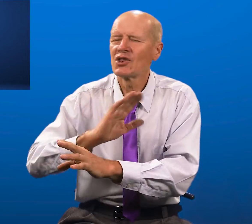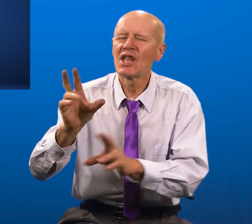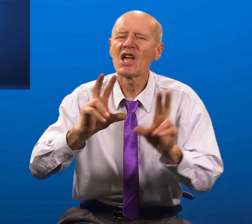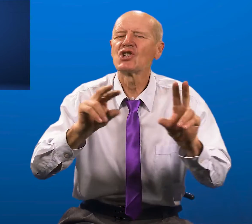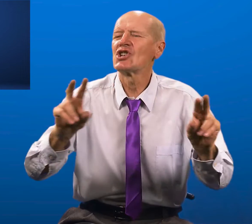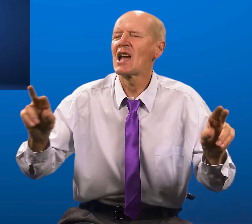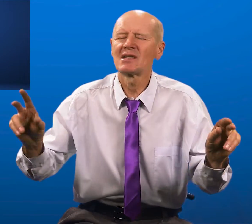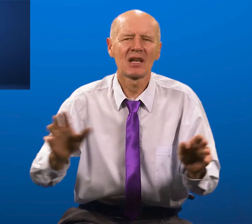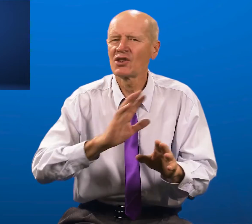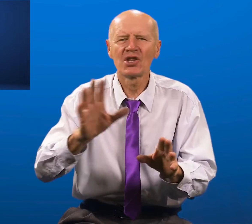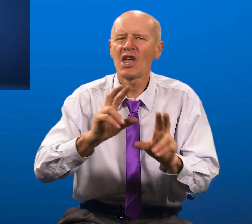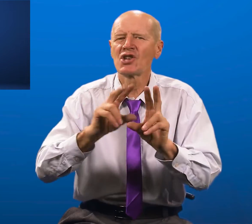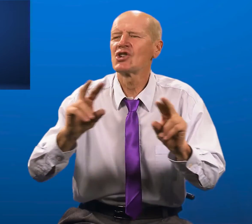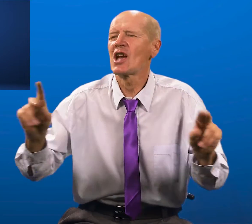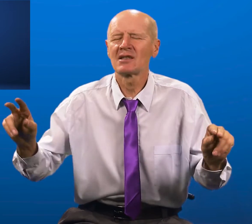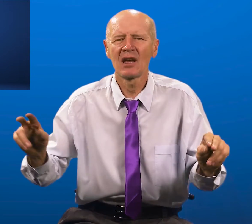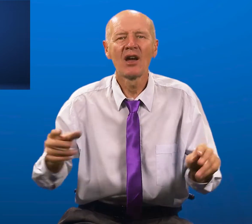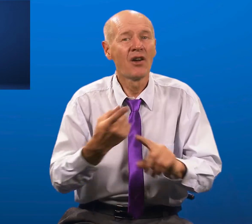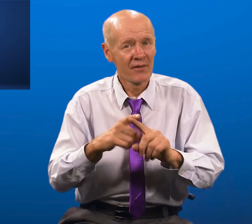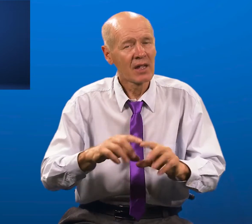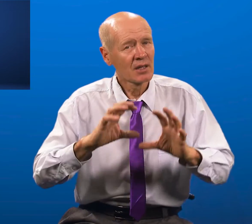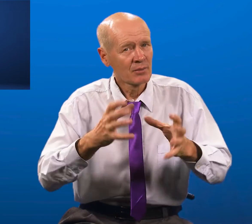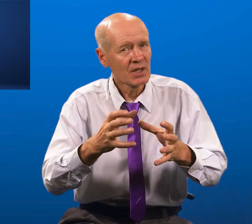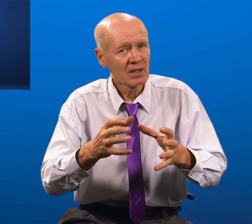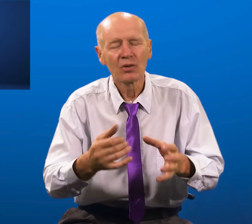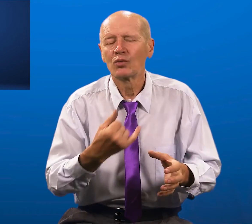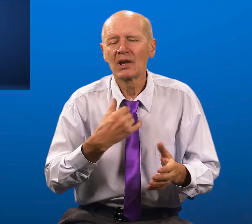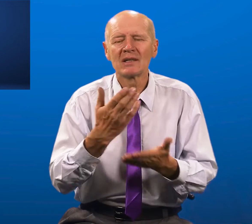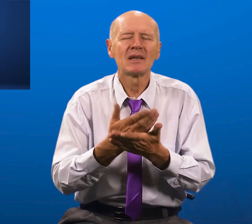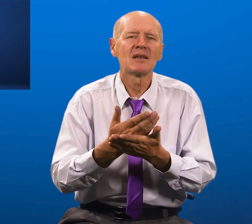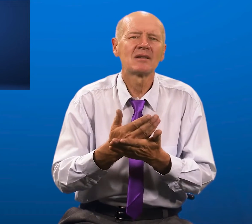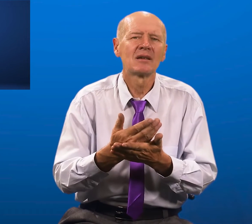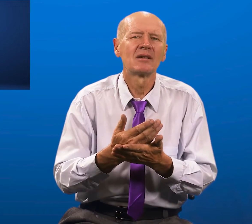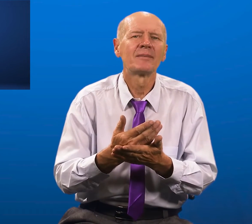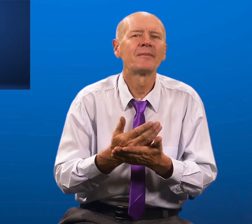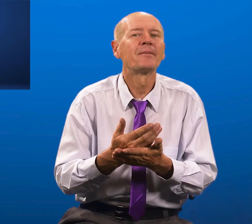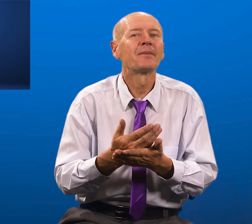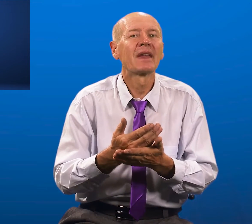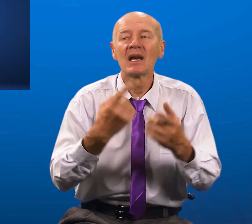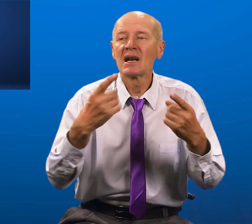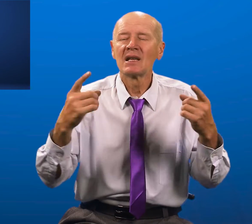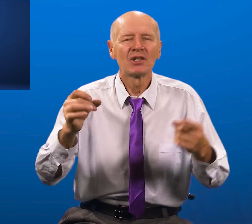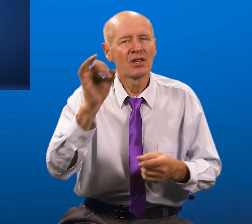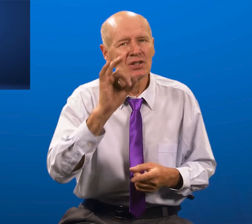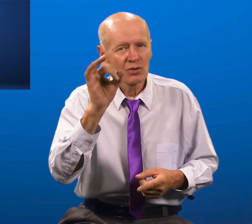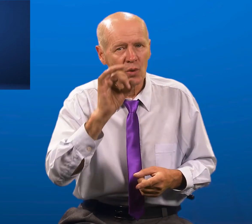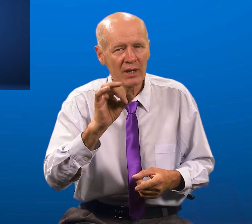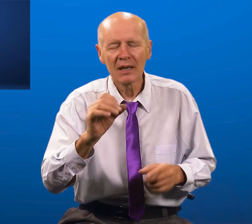есть уникальная история в Священном Писании, которая рассказывает о жизни Иосифа,